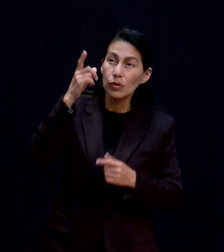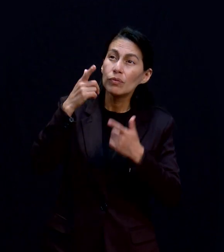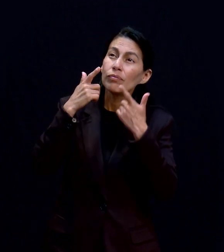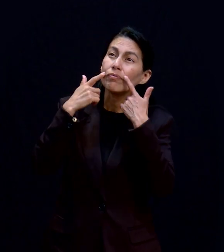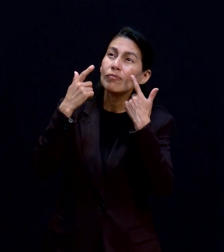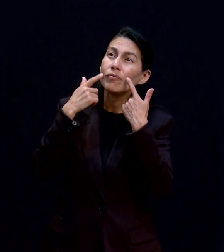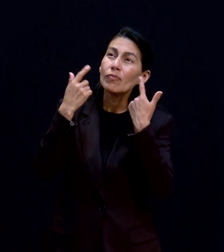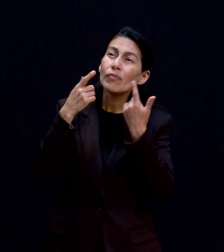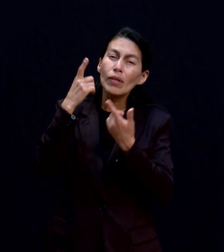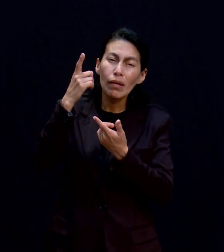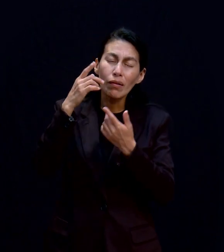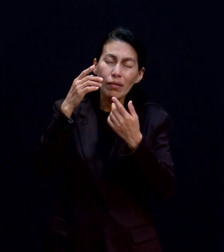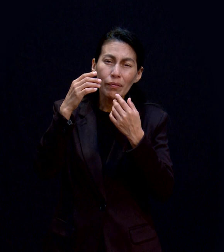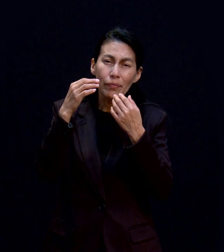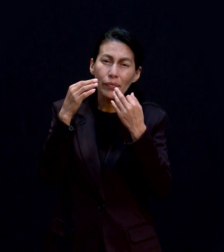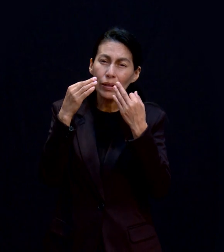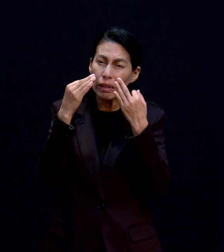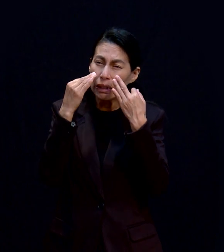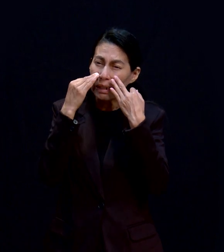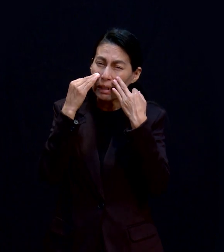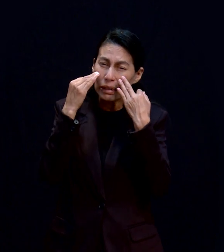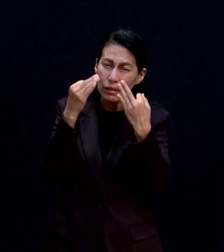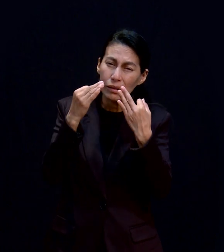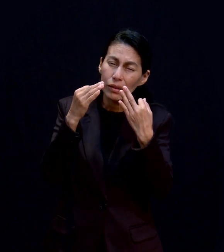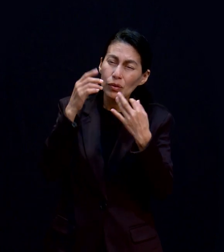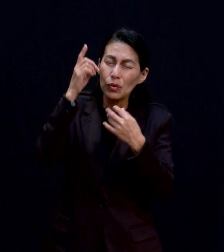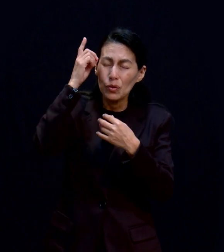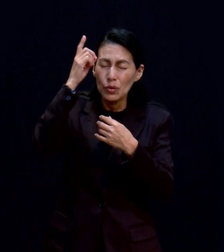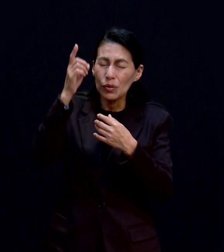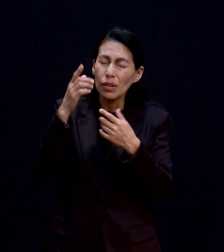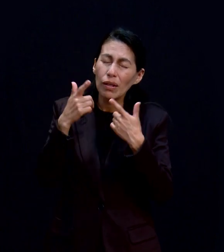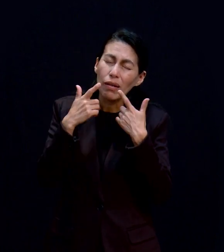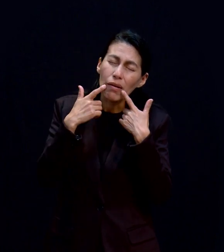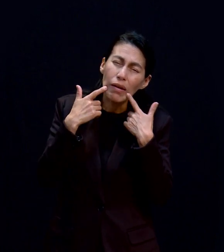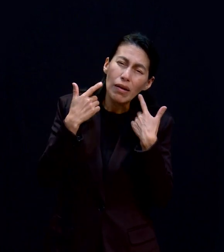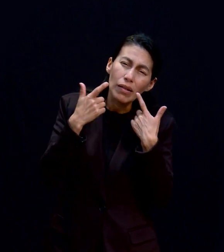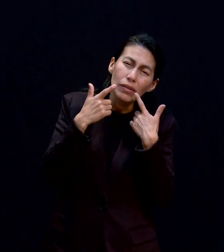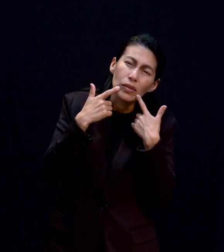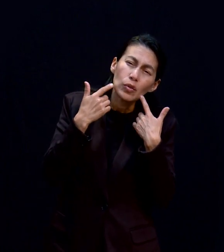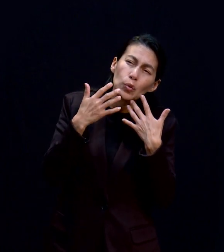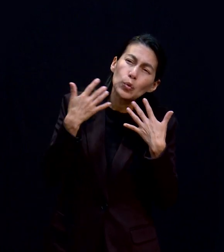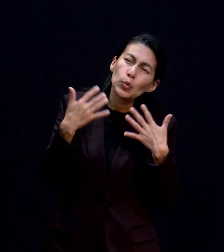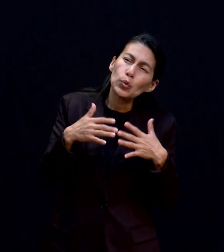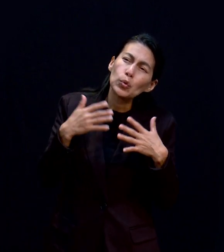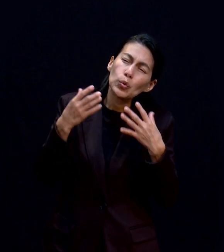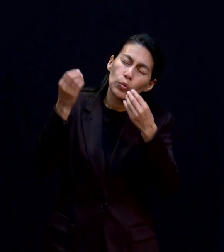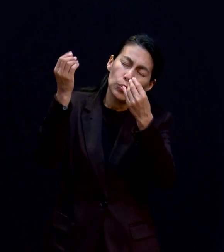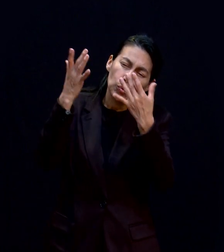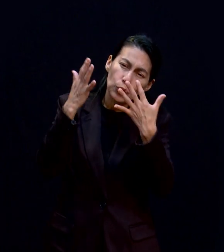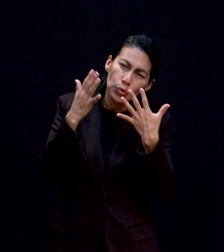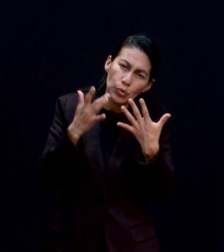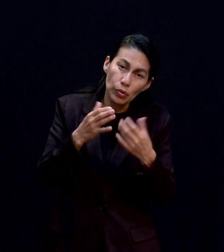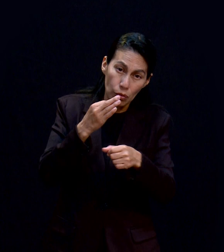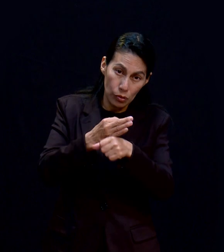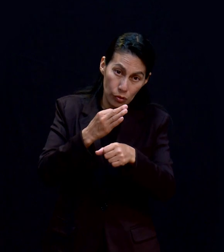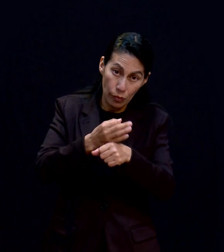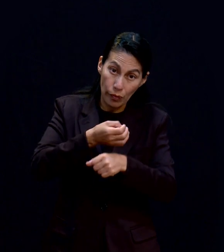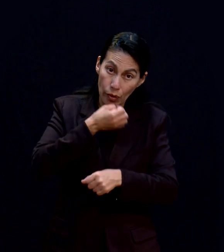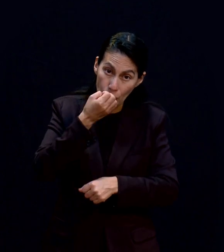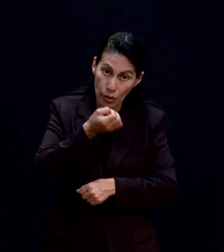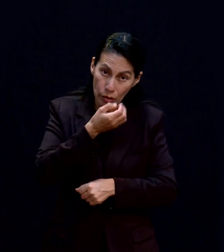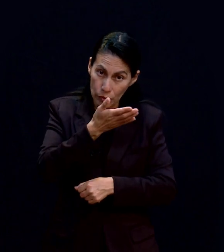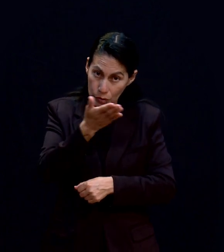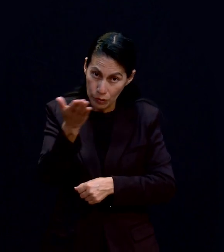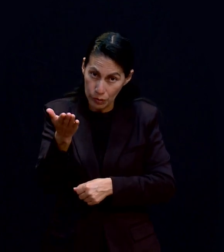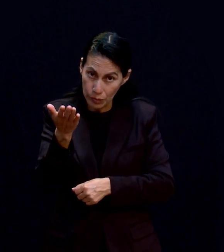directamente al trono de la gracia de dios porque dios es testigo de lo que estamos diciendo en público así que vamos a orar les invitamos